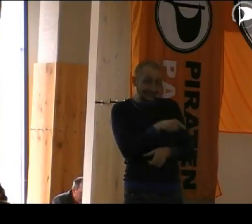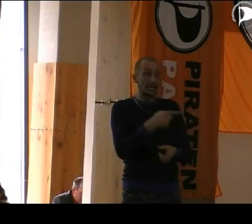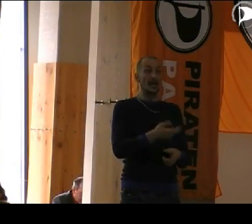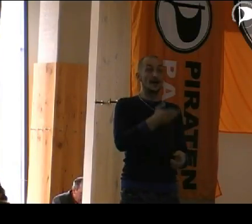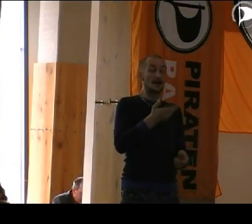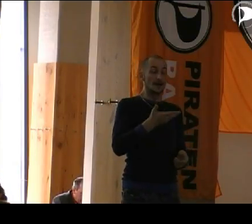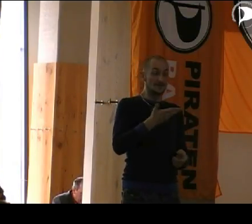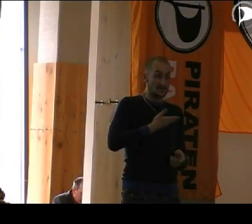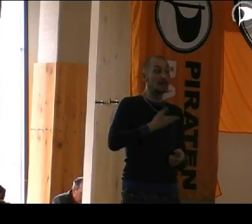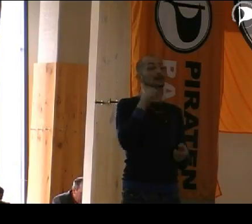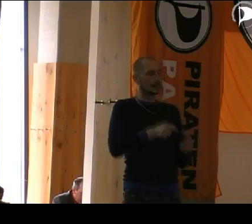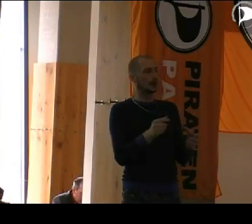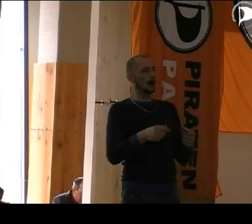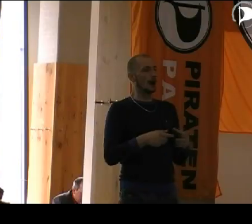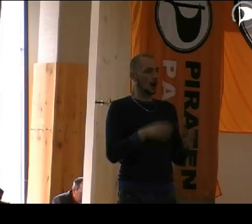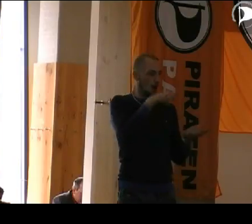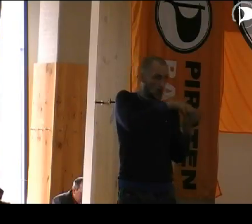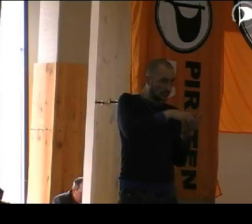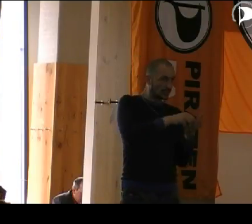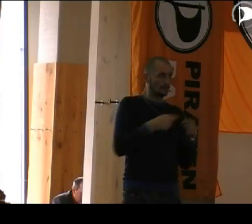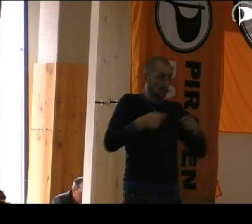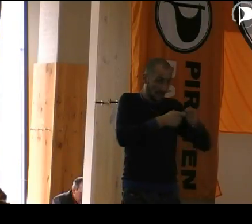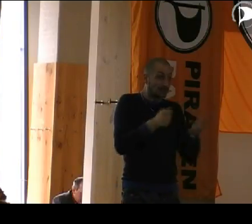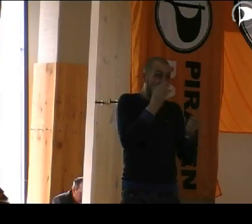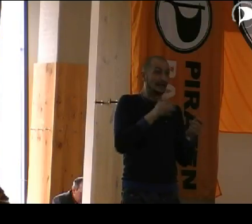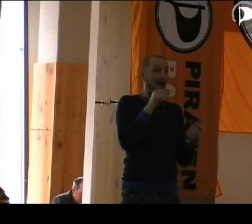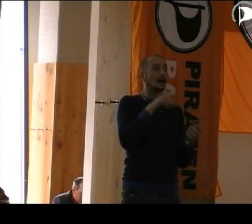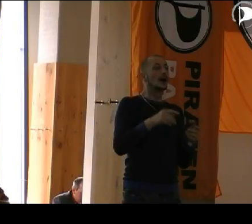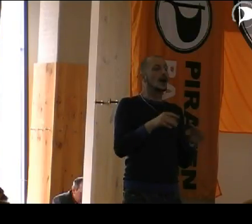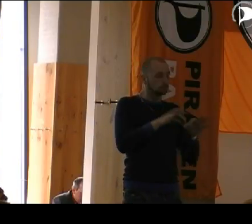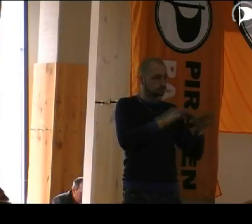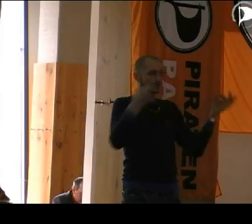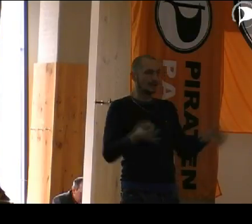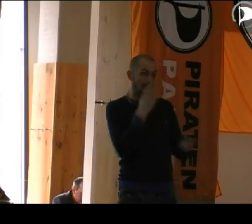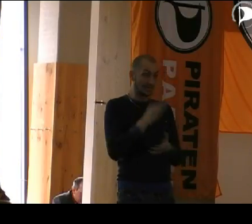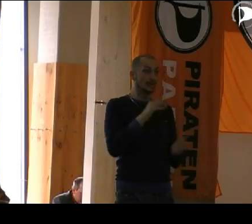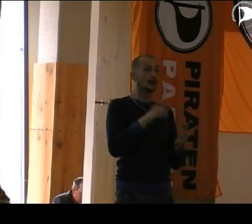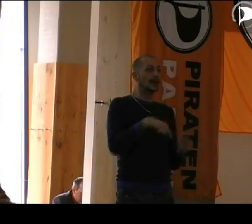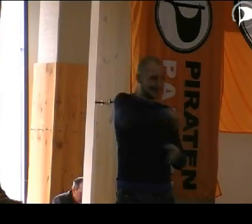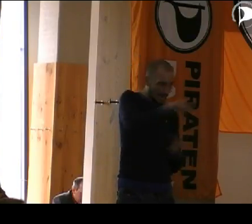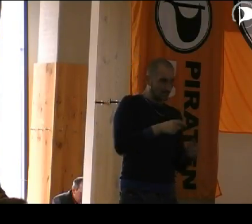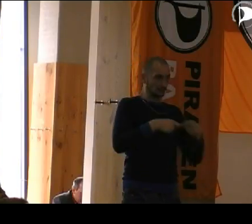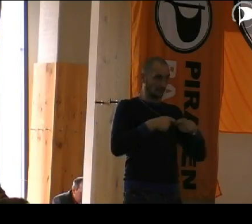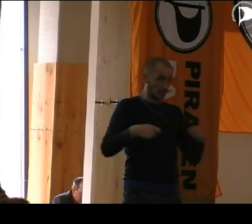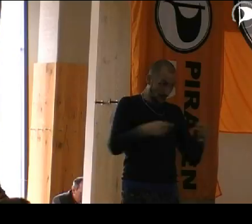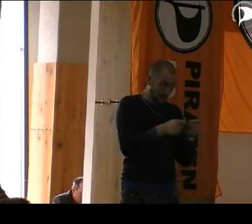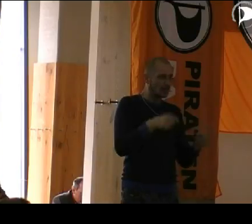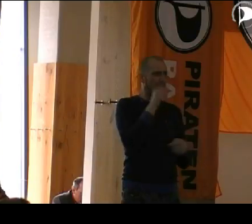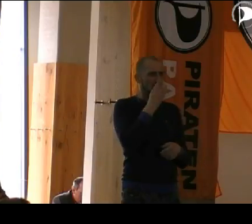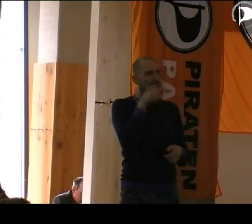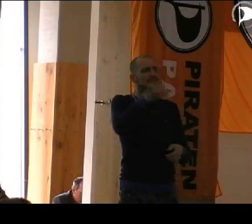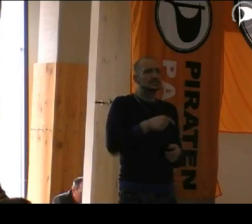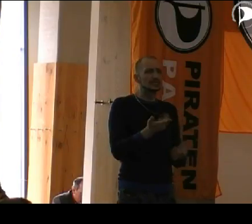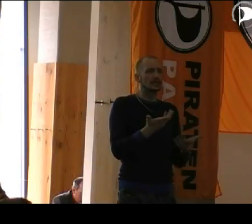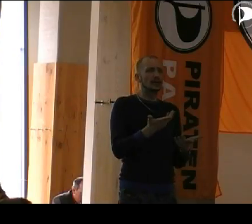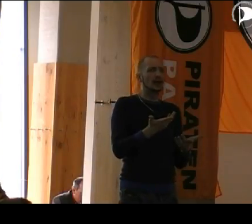verbänden gegründet werden können wenn eine geisterbahn zusteht wenn er durchkommt dann muss man sich auch überlegen welche an 13 vevo geschäft